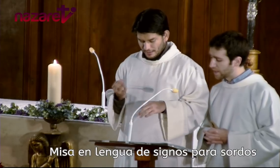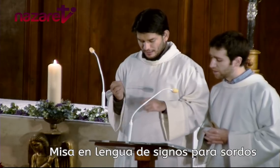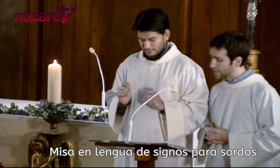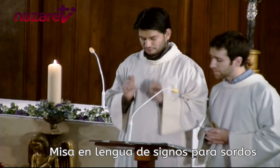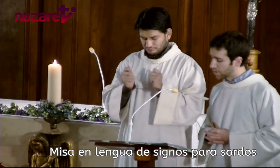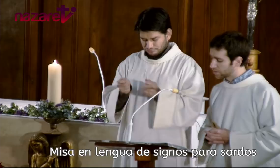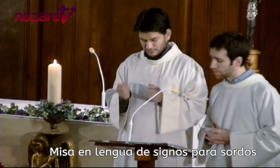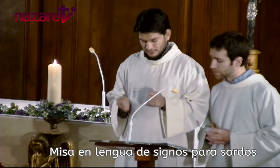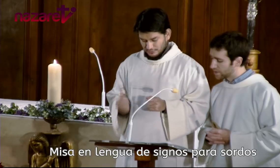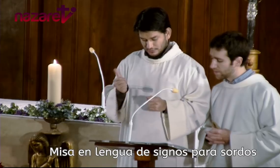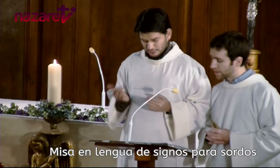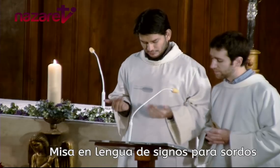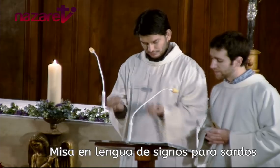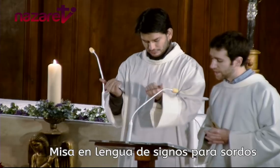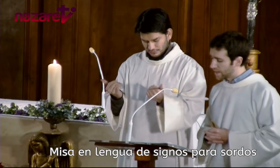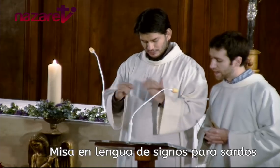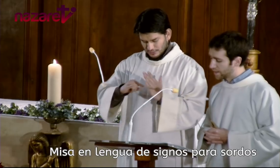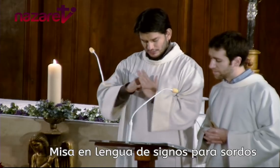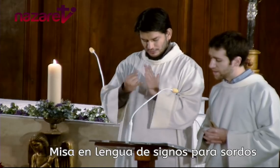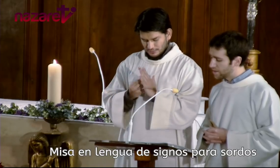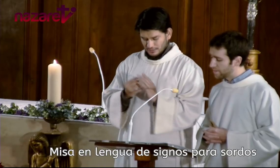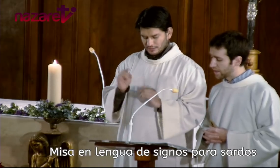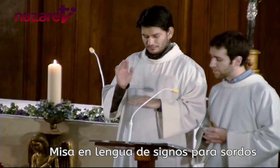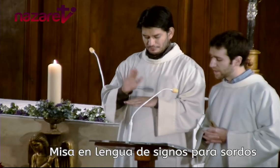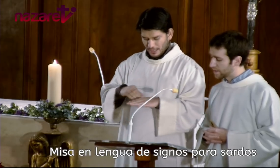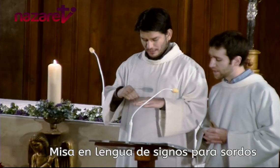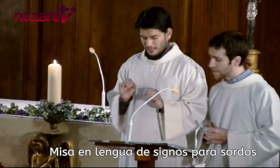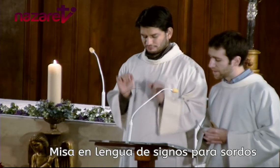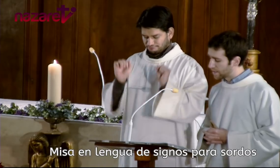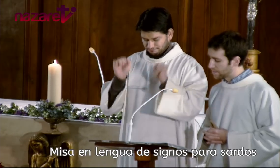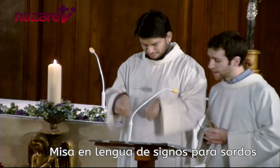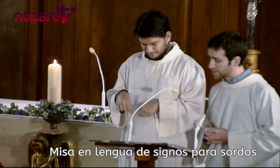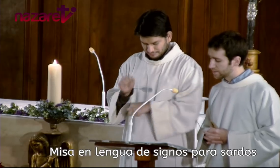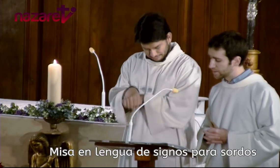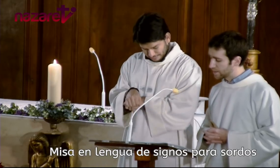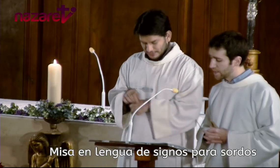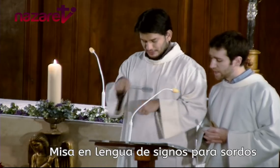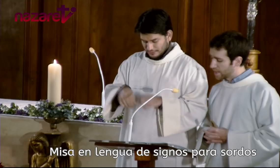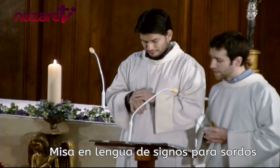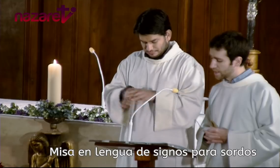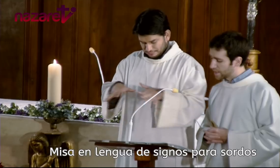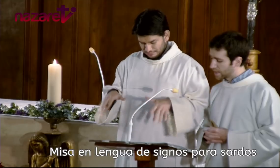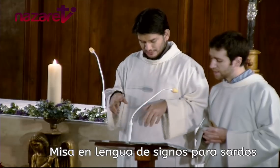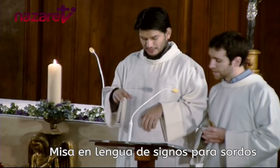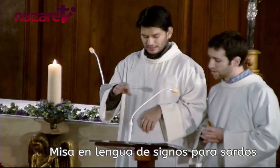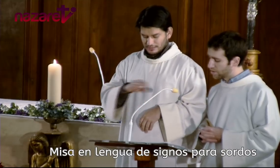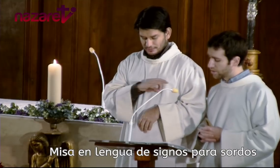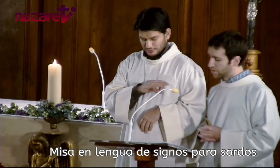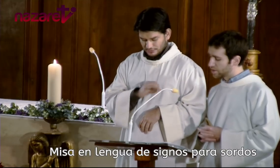lo más pronto posible el remedio para combatir esta pandemia. Que el Señor nos libre